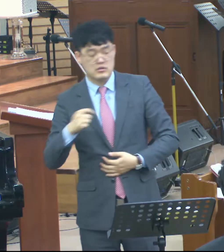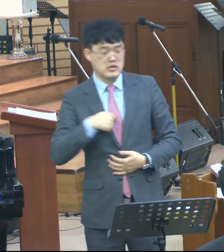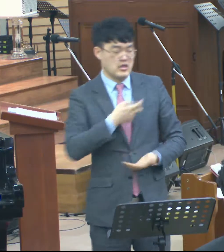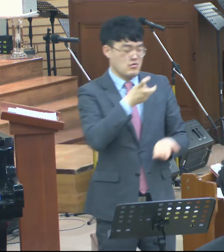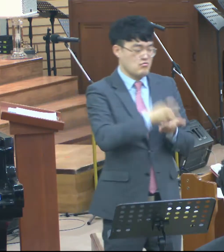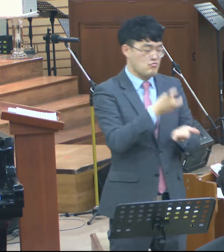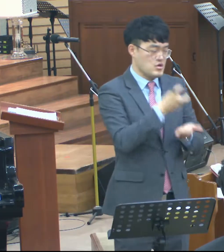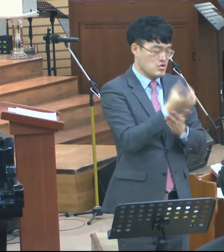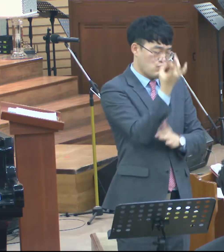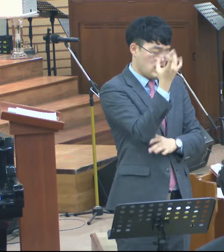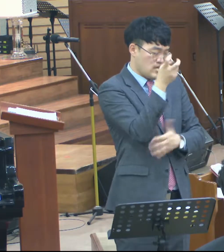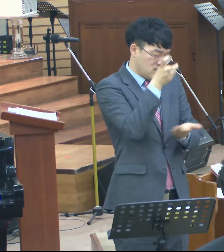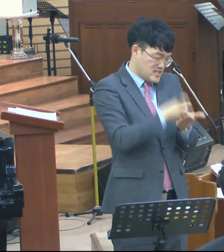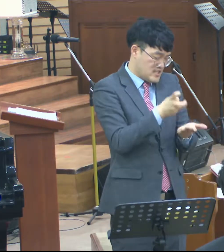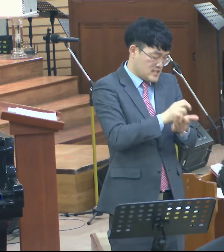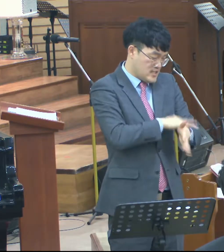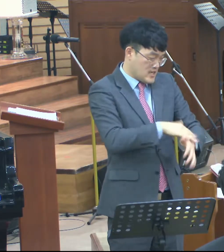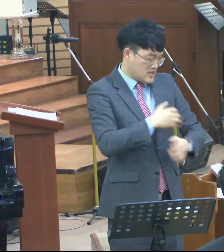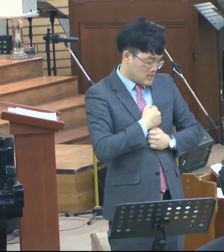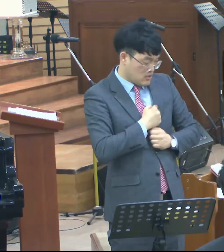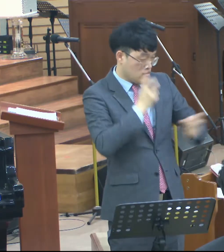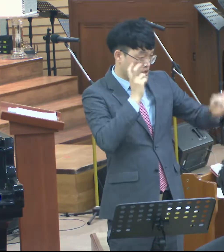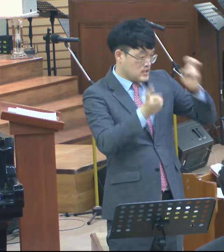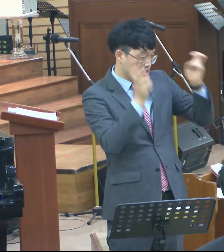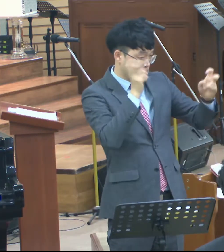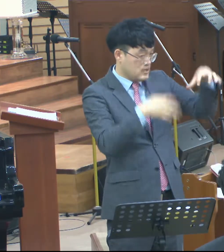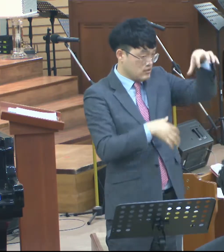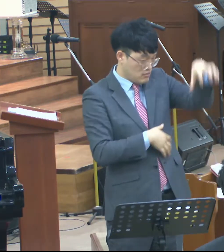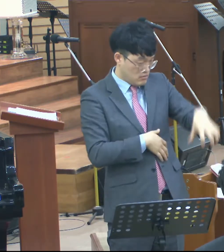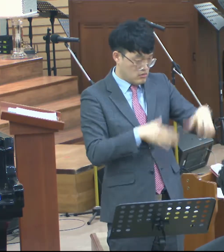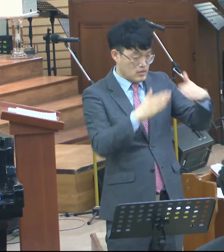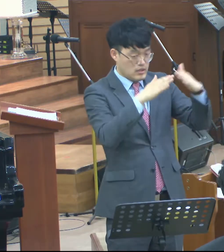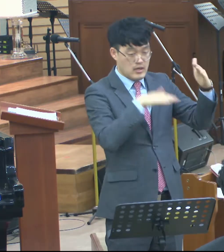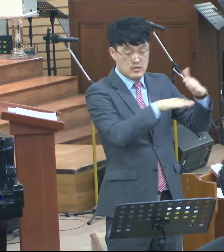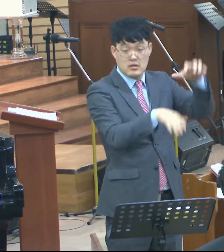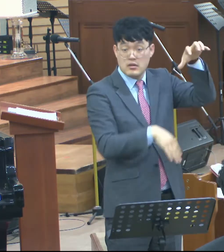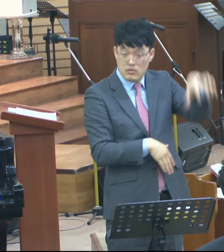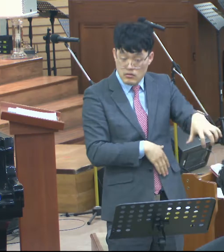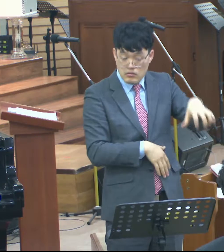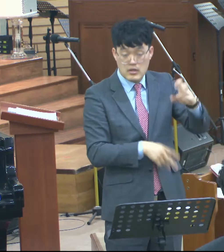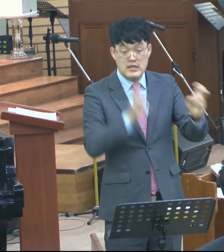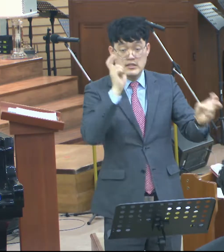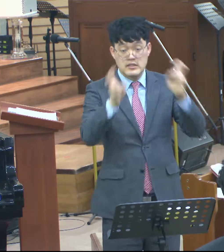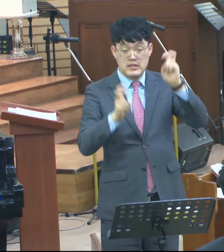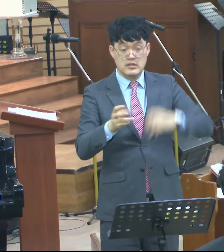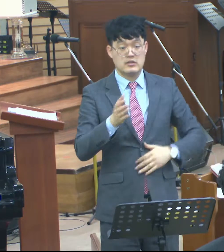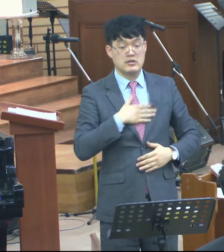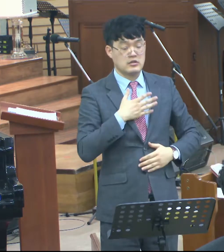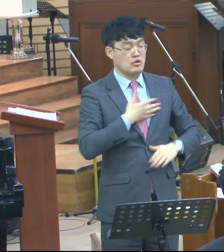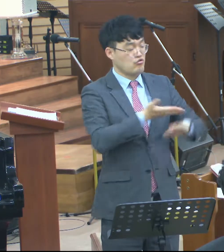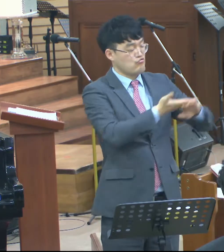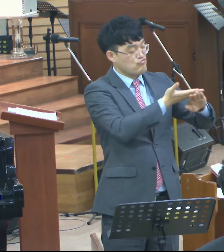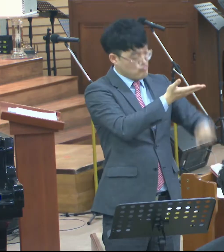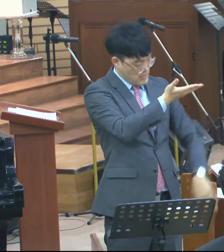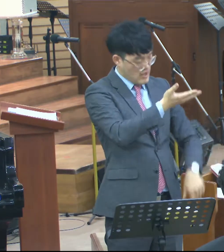지키는 사람. 직장에서도 자기보다 한참 후배이고 아무것도 아닌 사람인 것